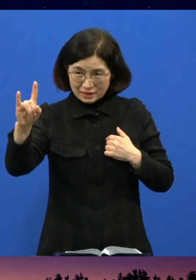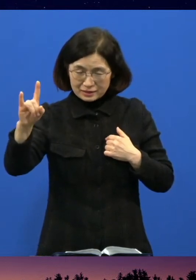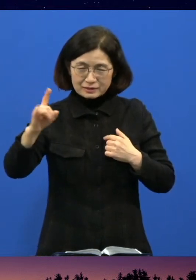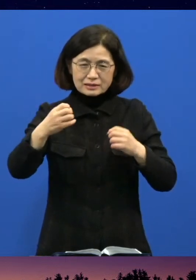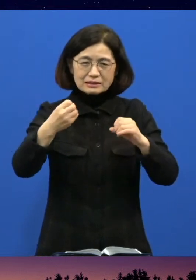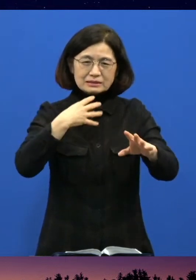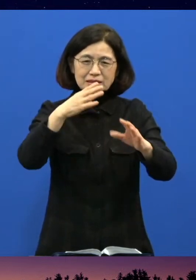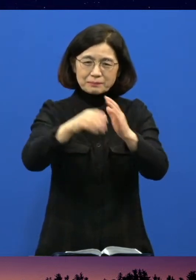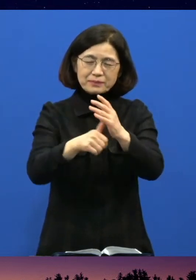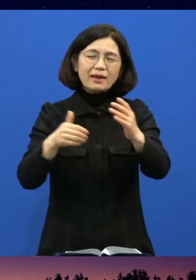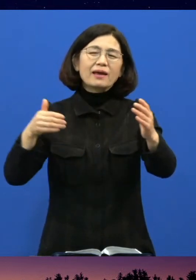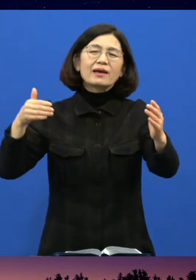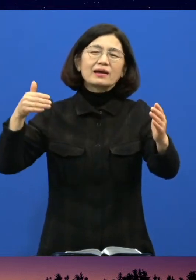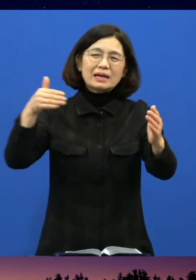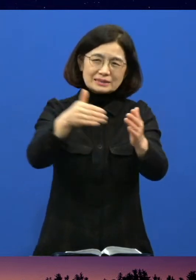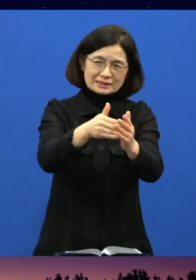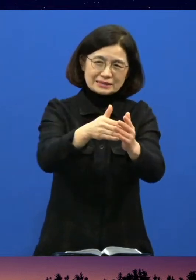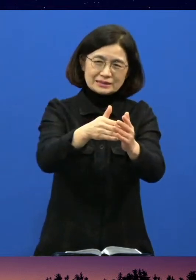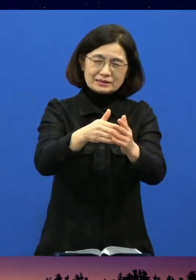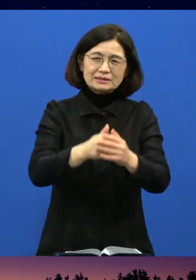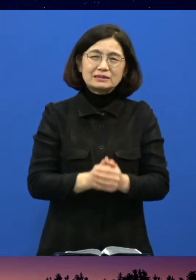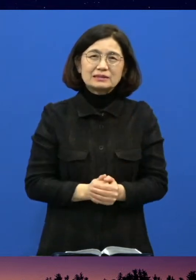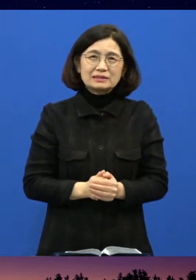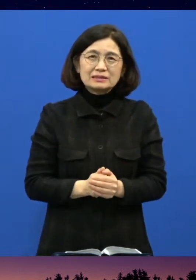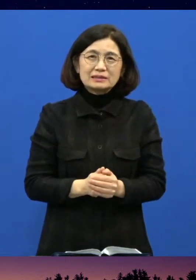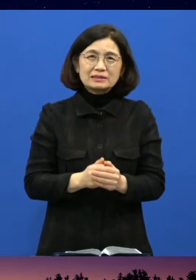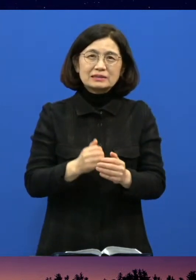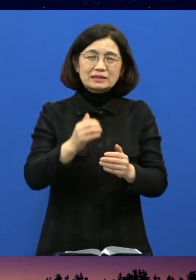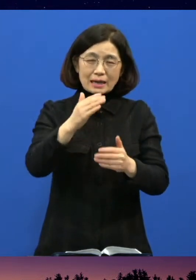위해 움직일 때까지